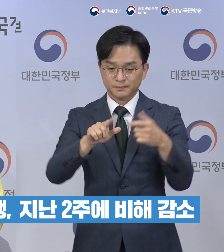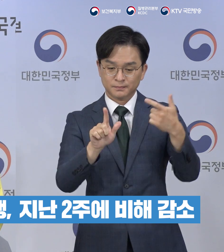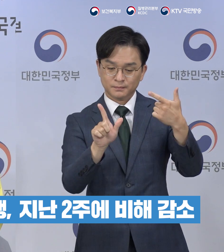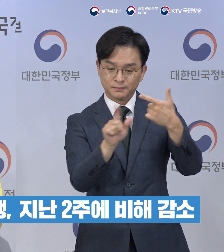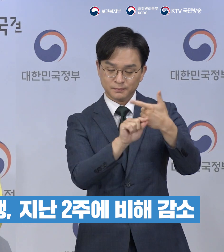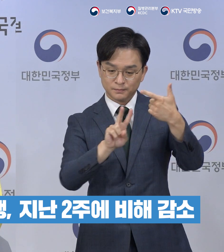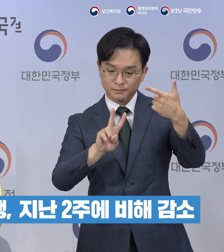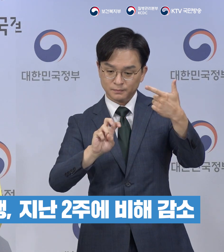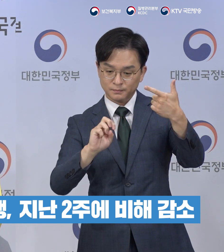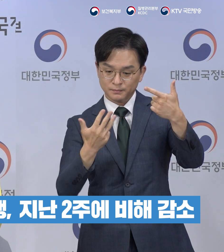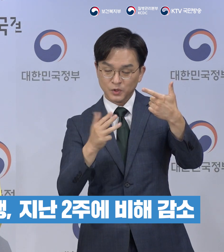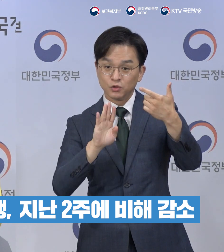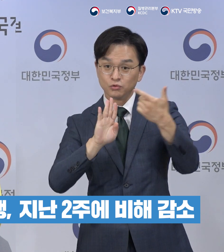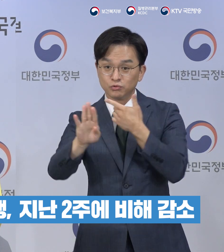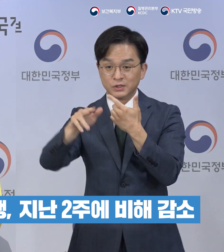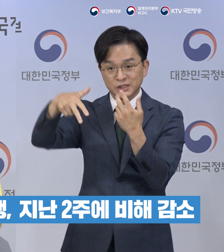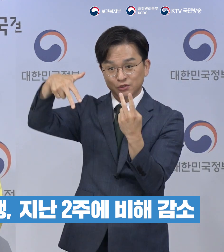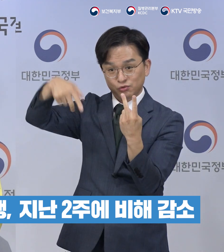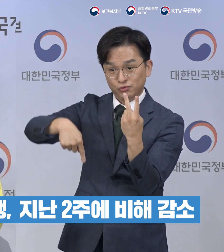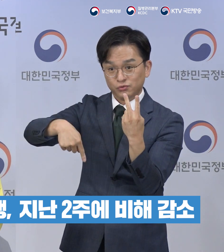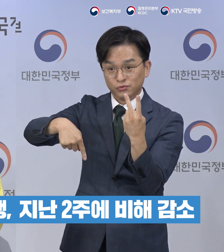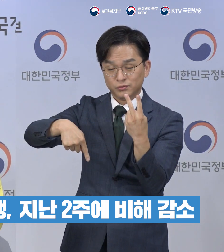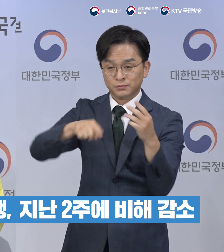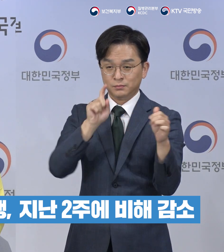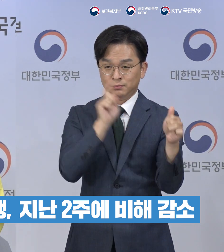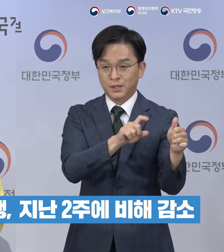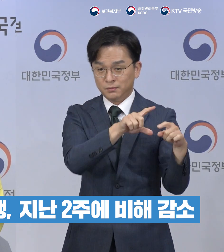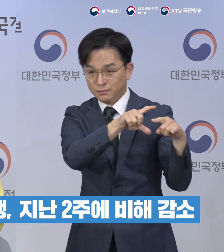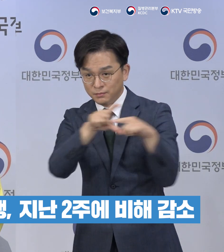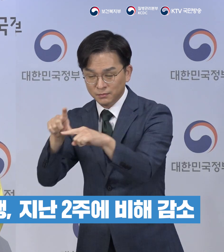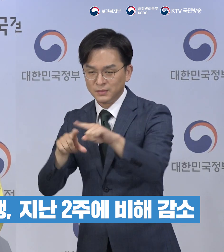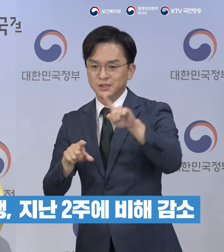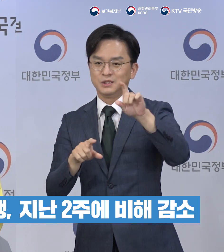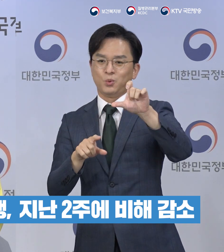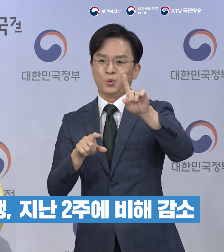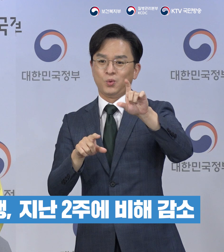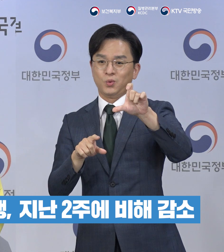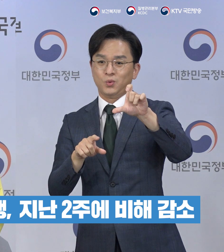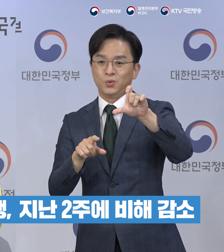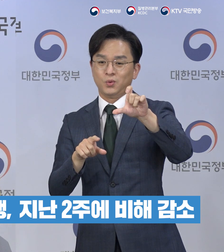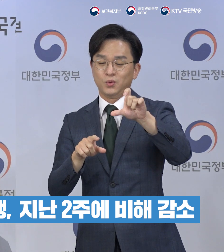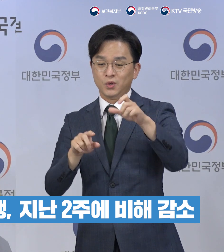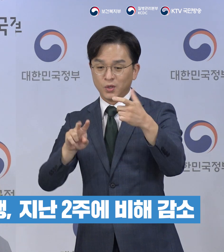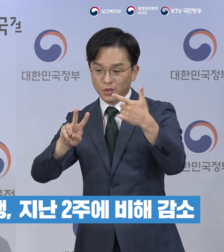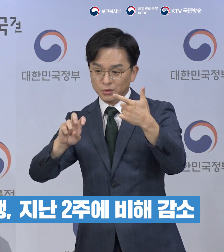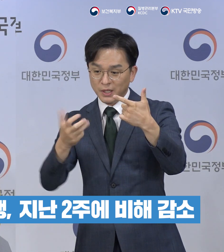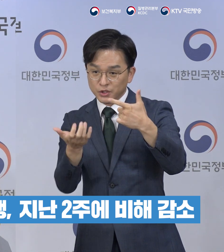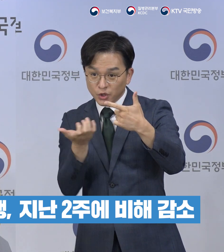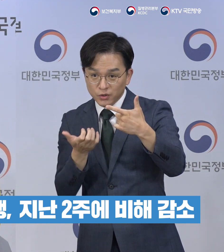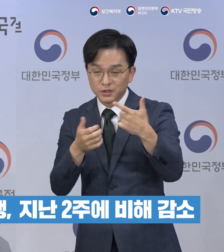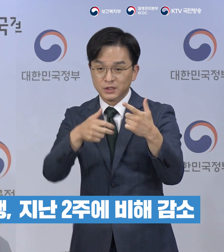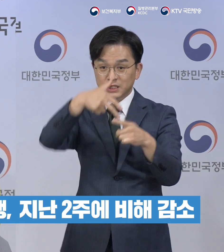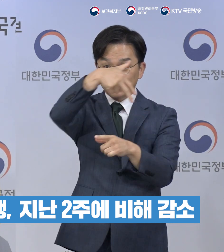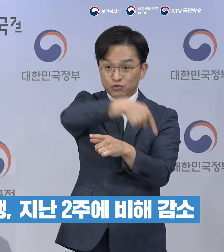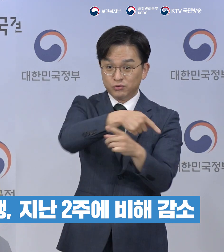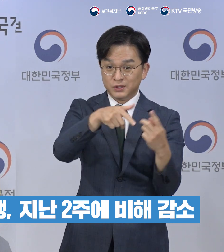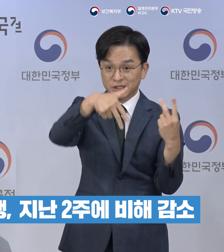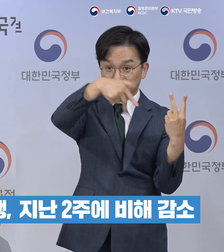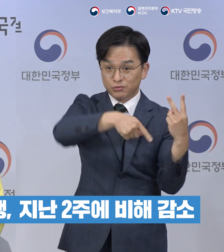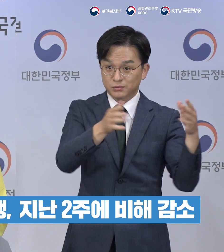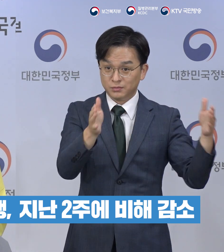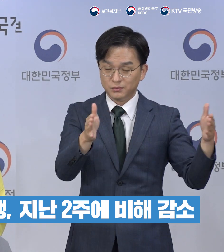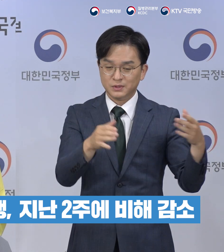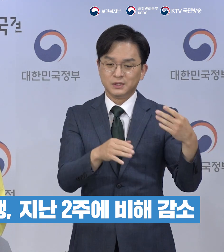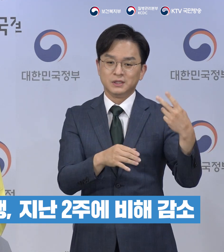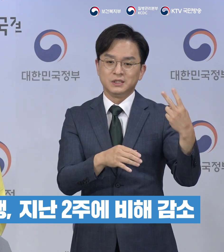지역적으로 수도권은 2주간 1일 평균 지역사회 환자 발생이 15명이었고